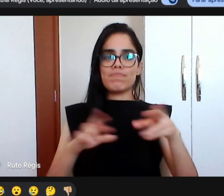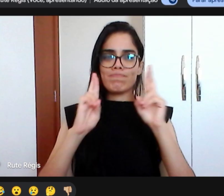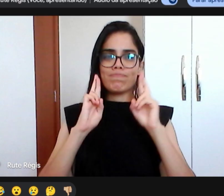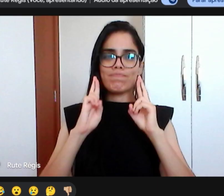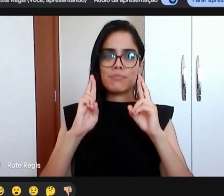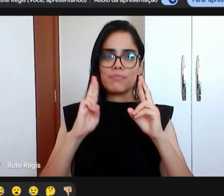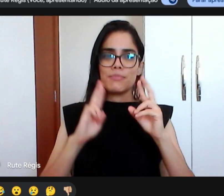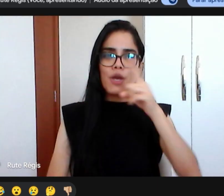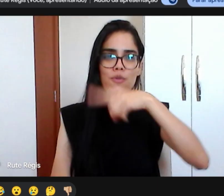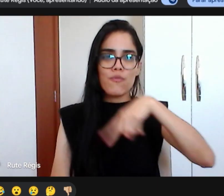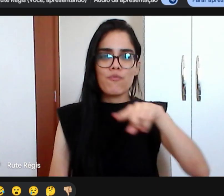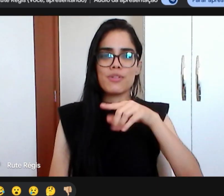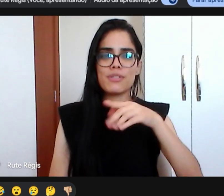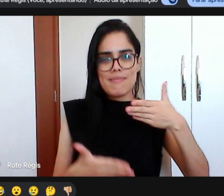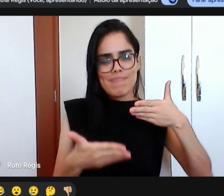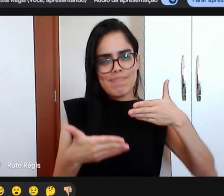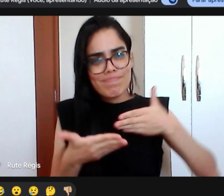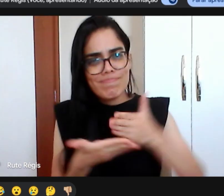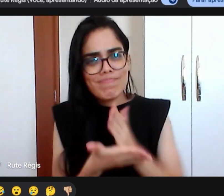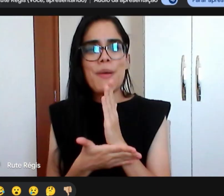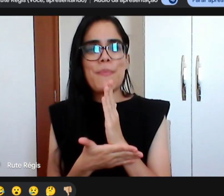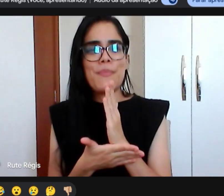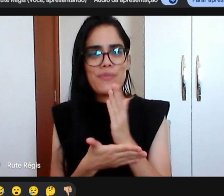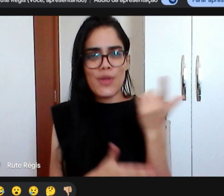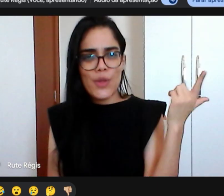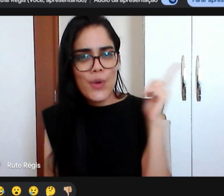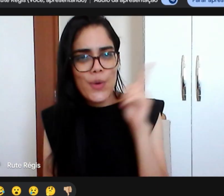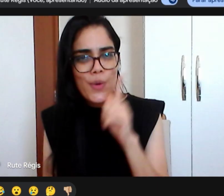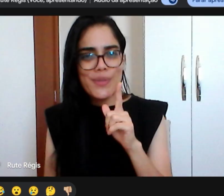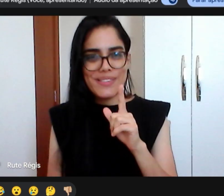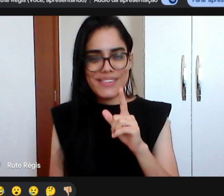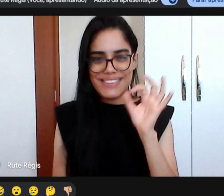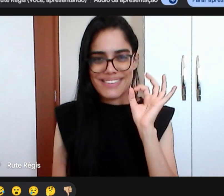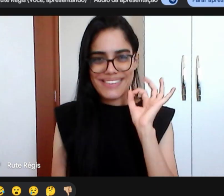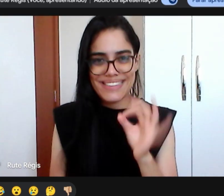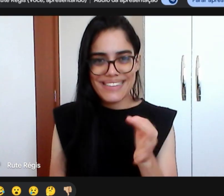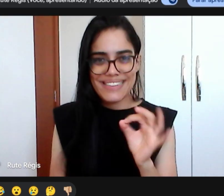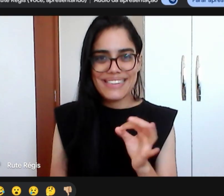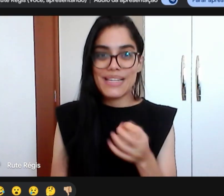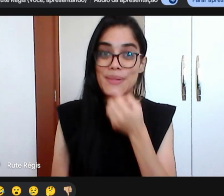e pelo interesse no mestrado. Espero que vocês